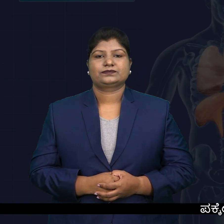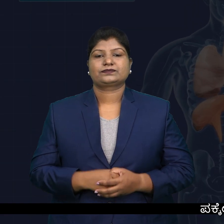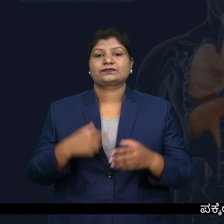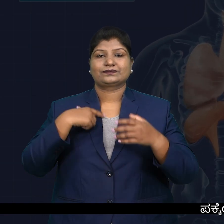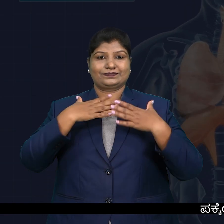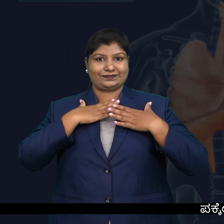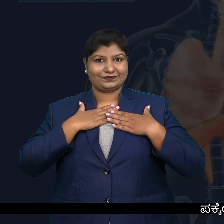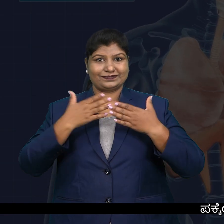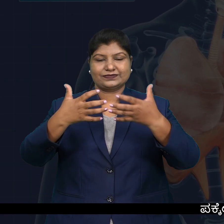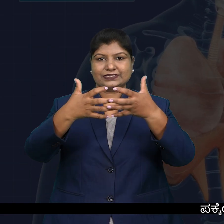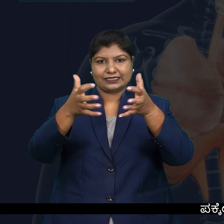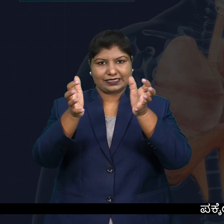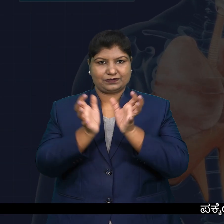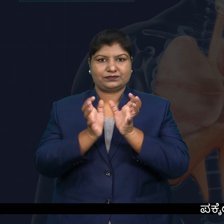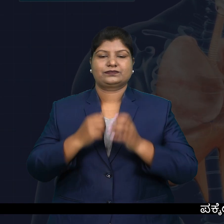ಪಕ್ಕೆಲುಬುಗಳು.